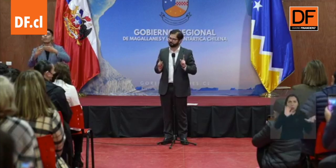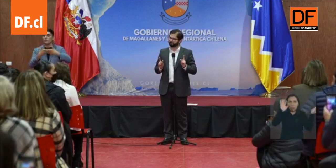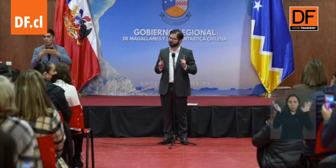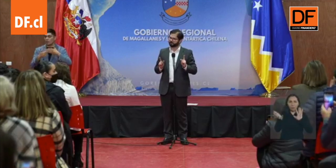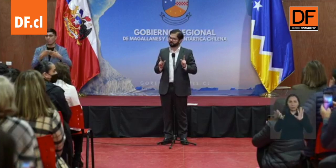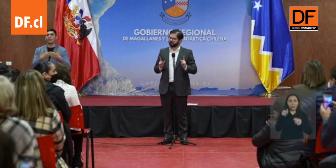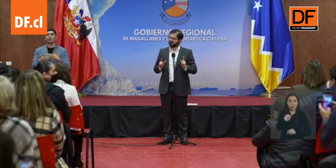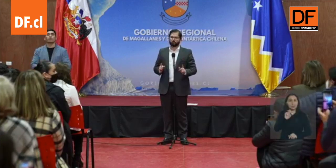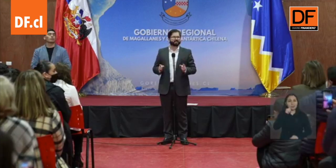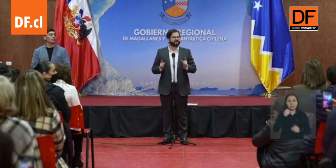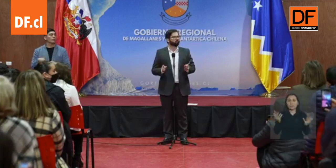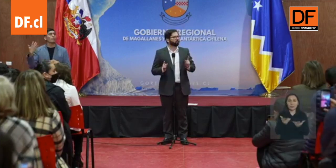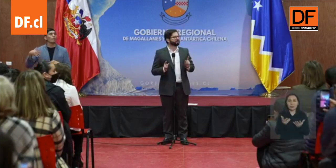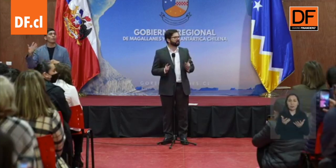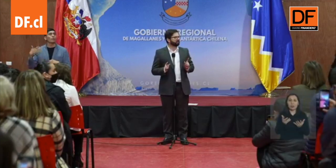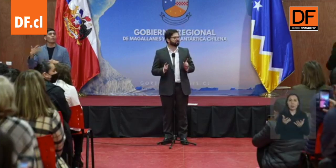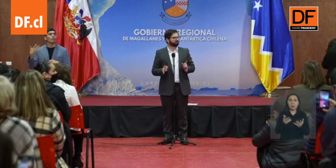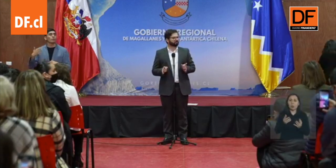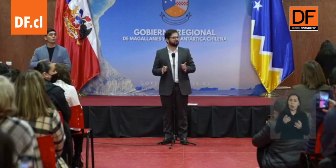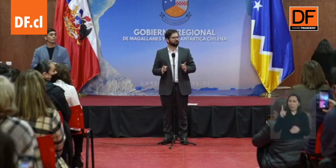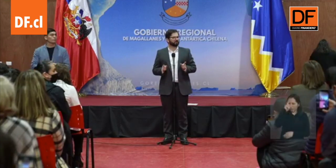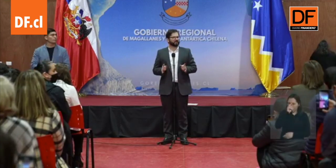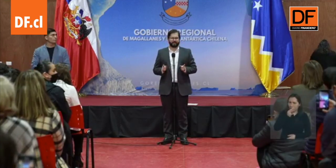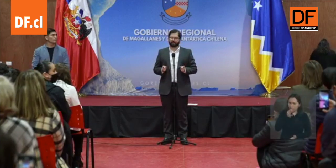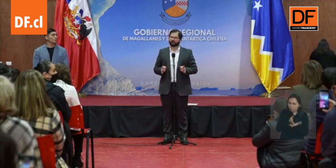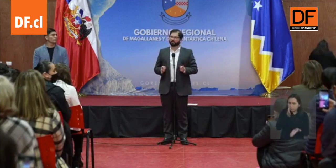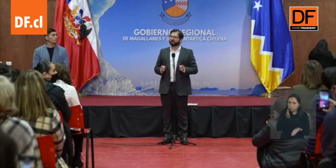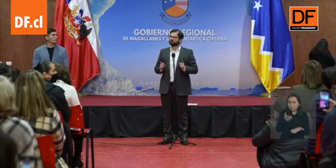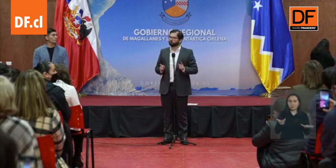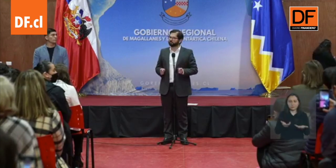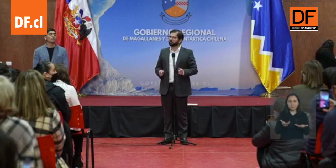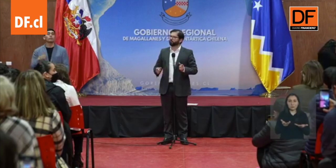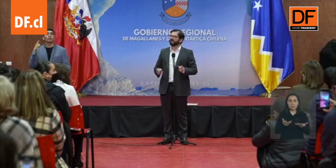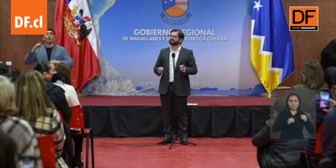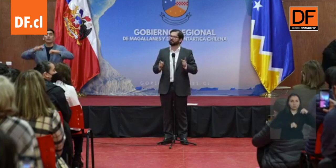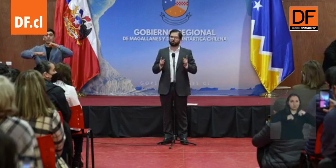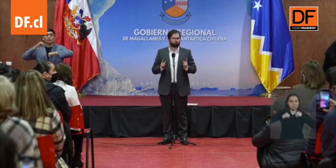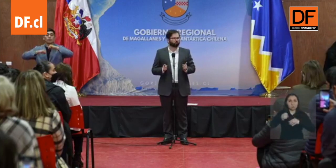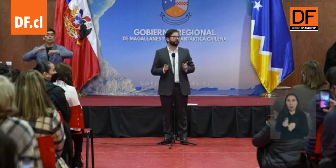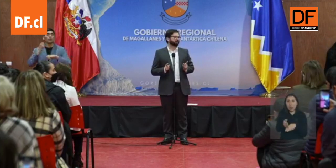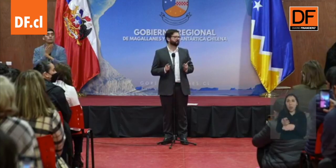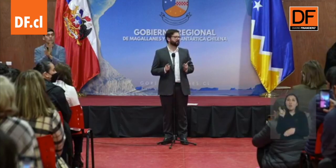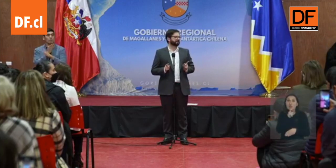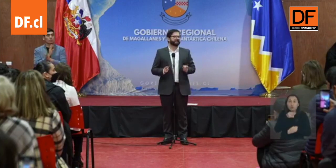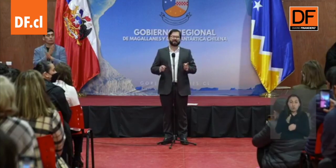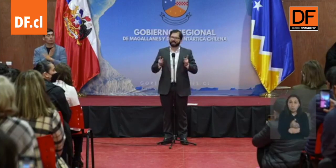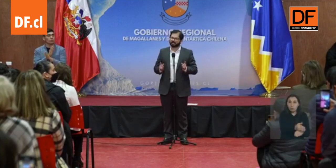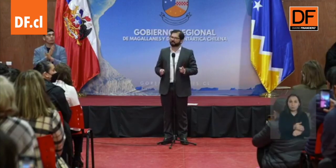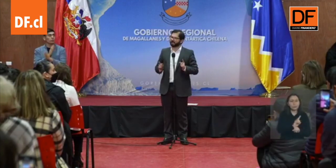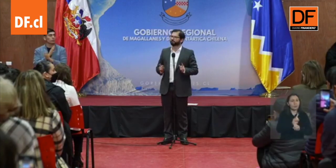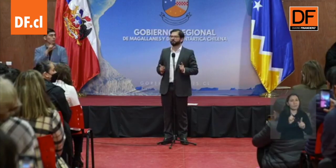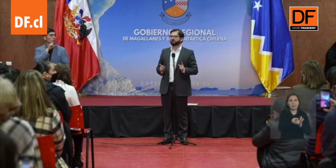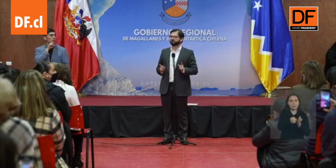implica, aunque sea duro decirlo, que industrias como la de la salmonicultura tienen que